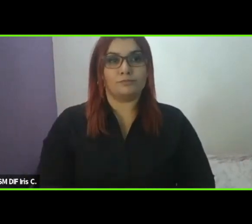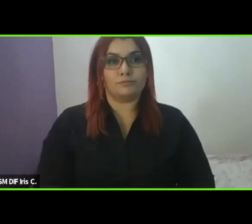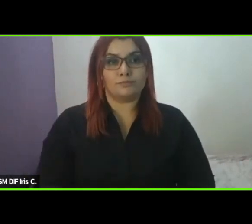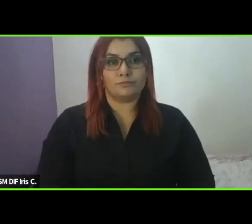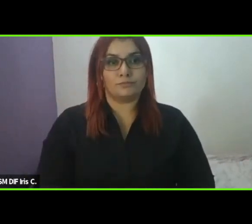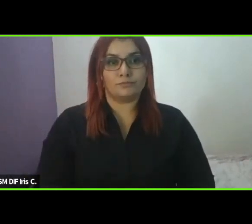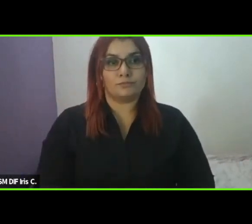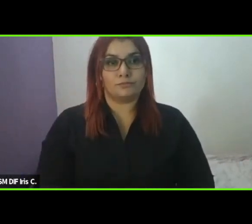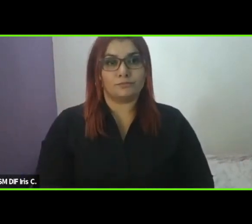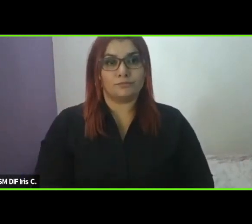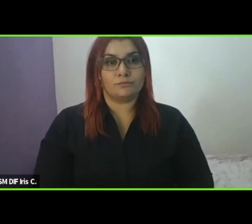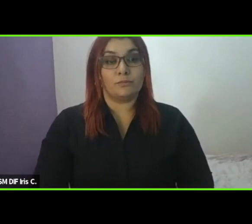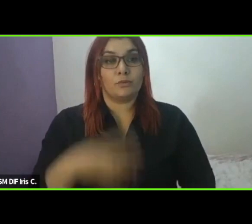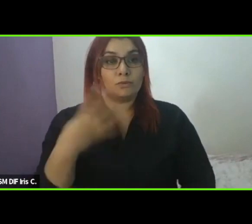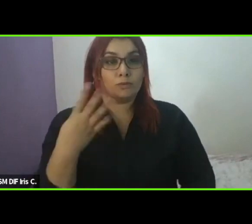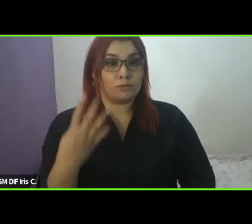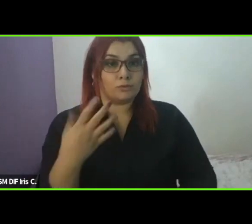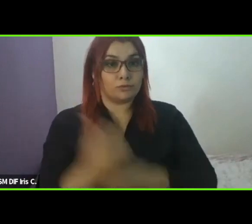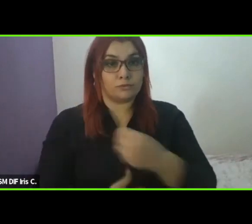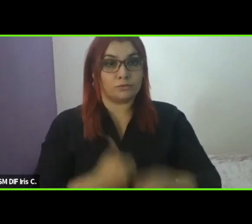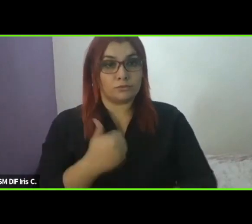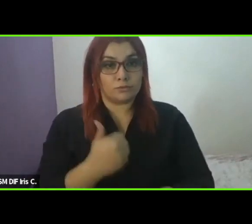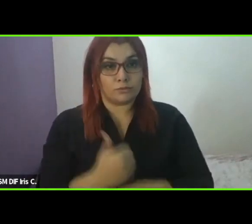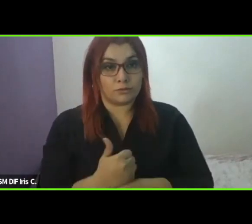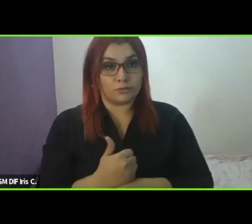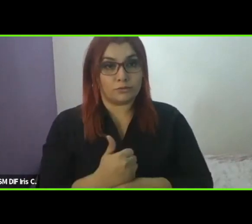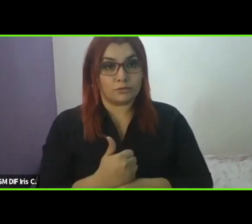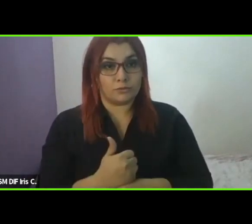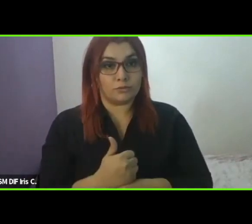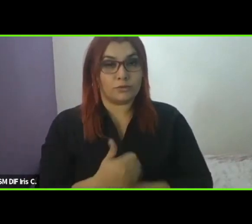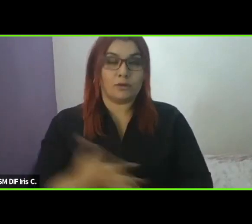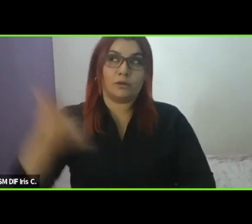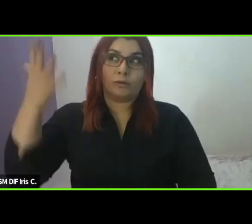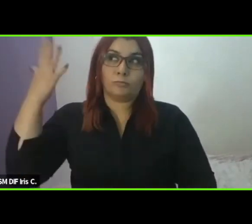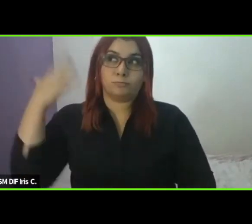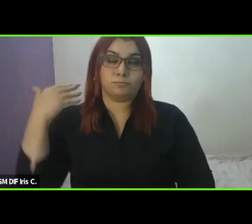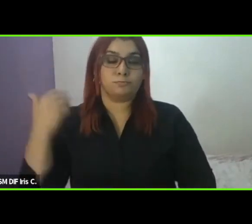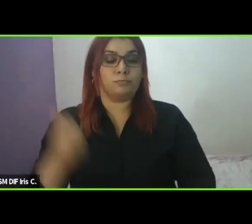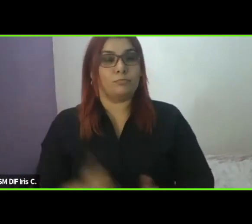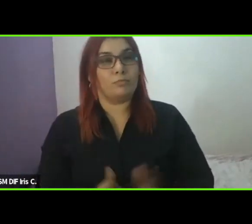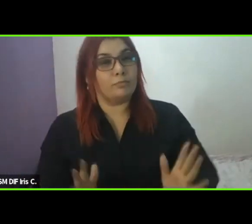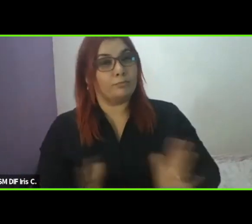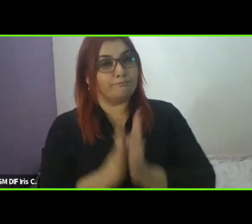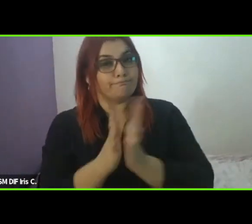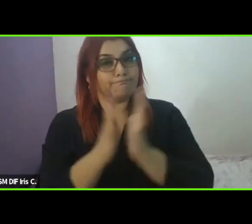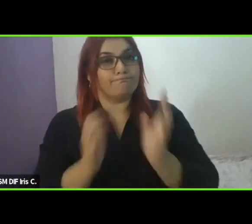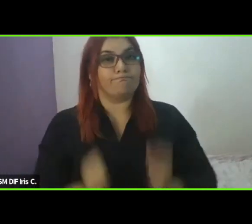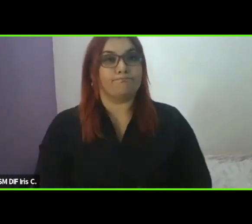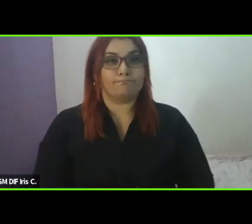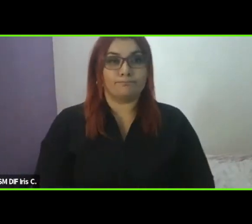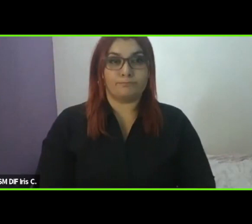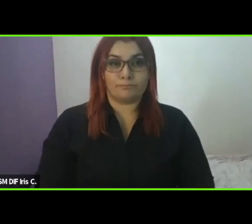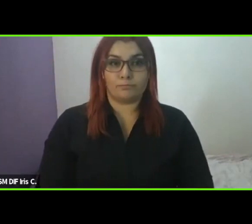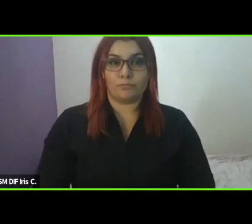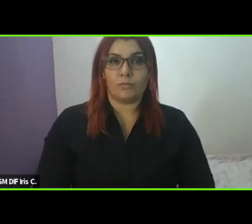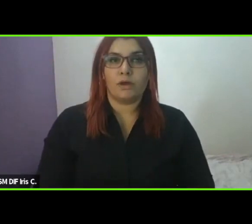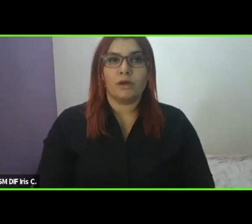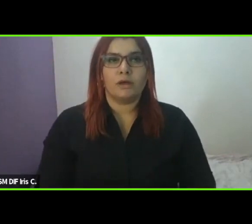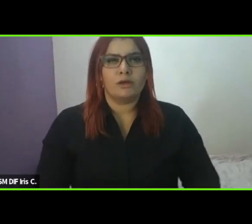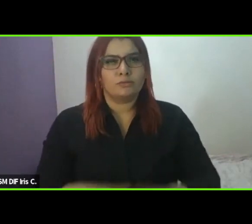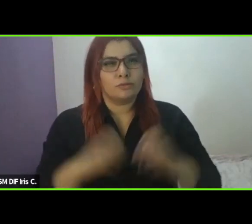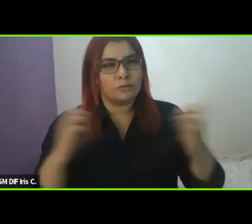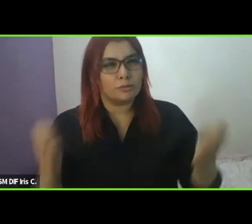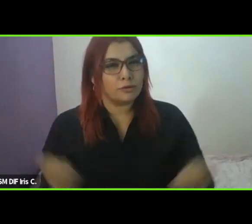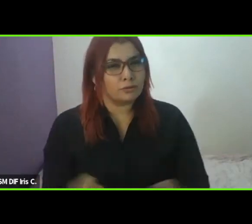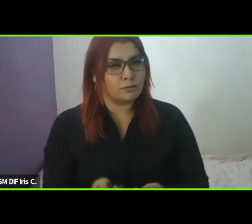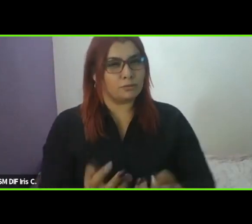días se cumplen 4 años de la última vez que estuve participando en un evento aquí en la ENS. Fue en el coloquio que